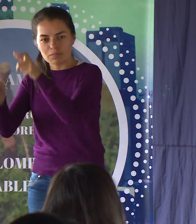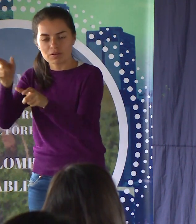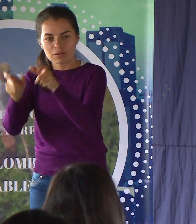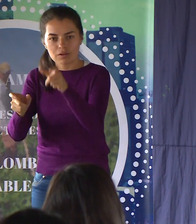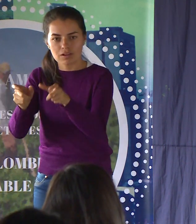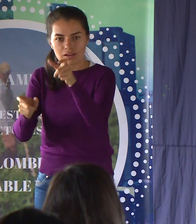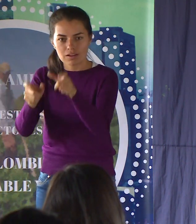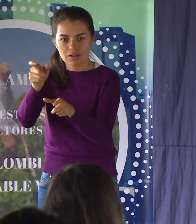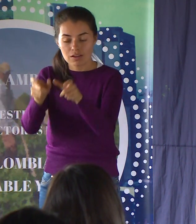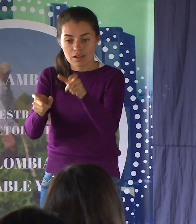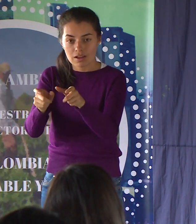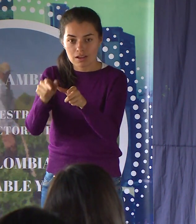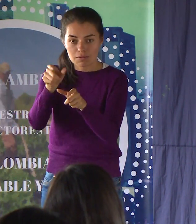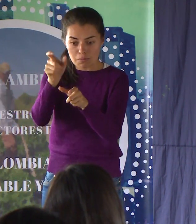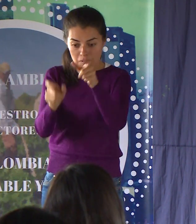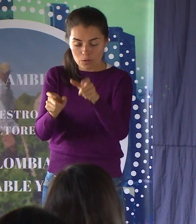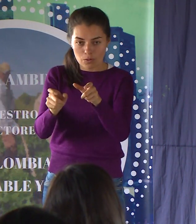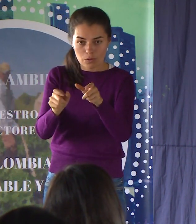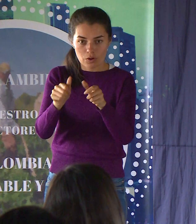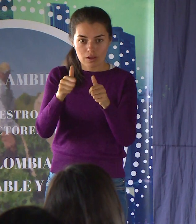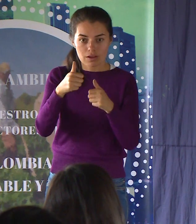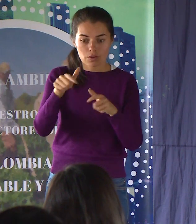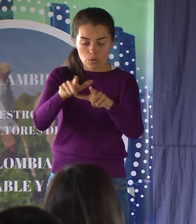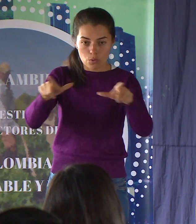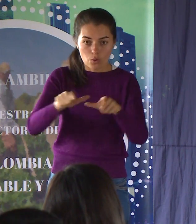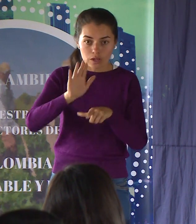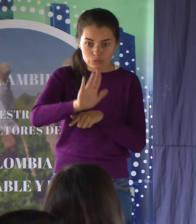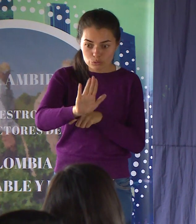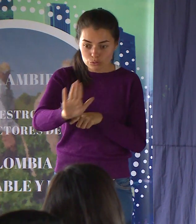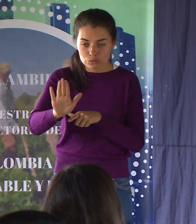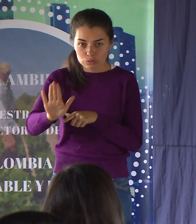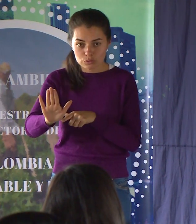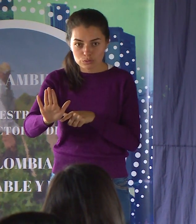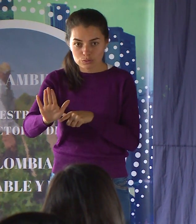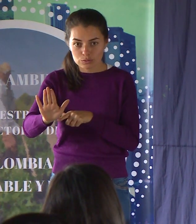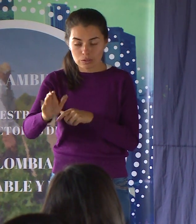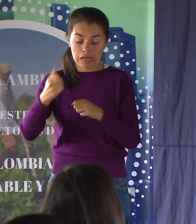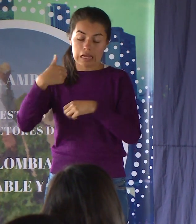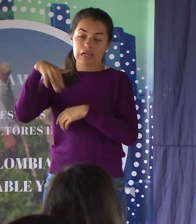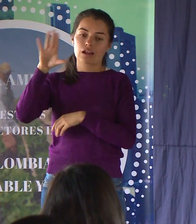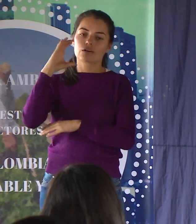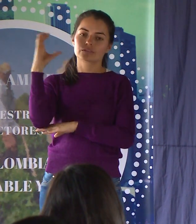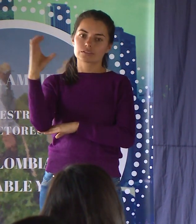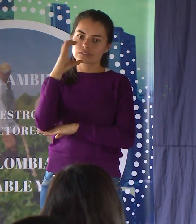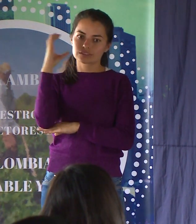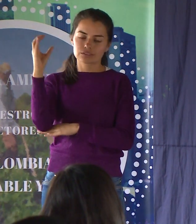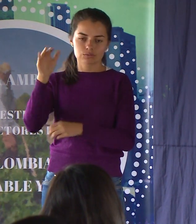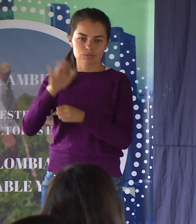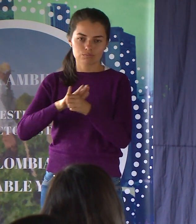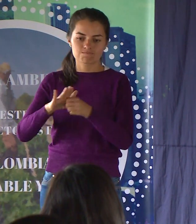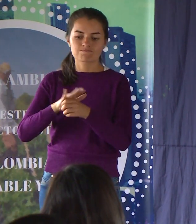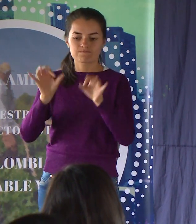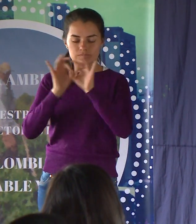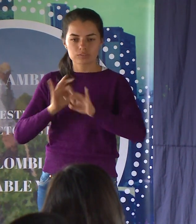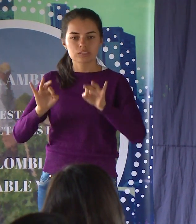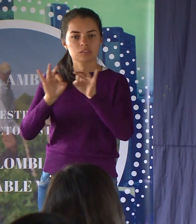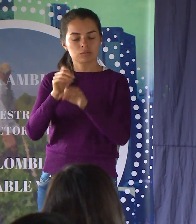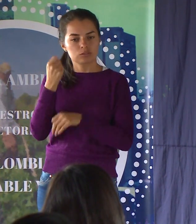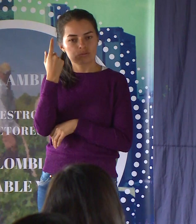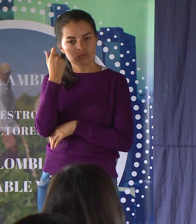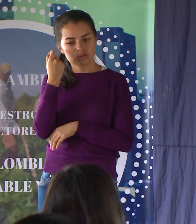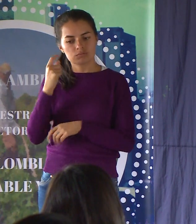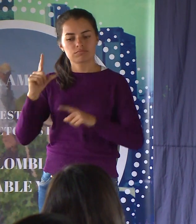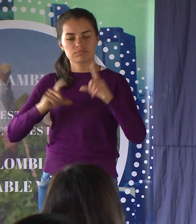recibiendo turistas, y más hoy en día, por la situación que está viviendo Colombia, es importante que entendamos